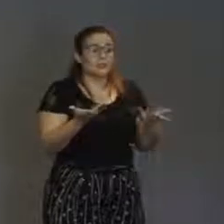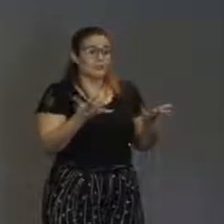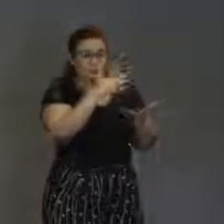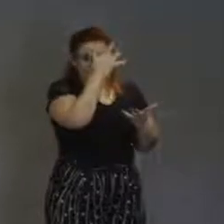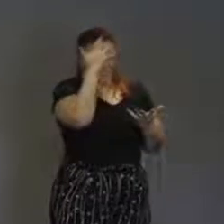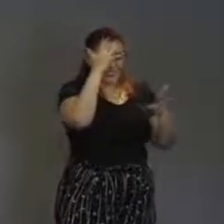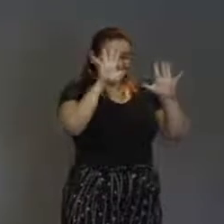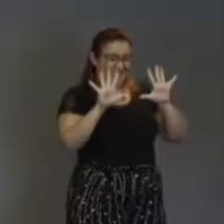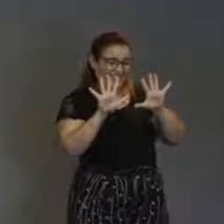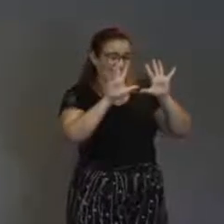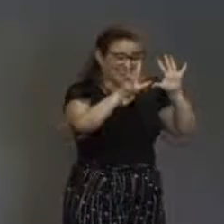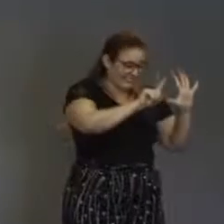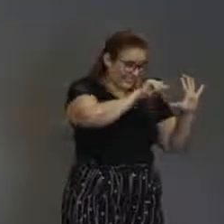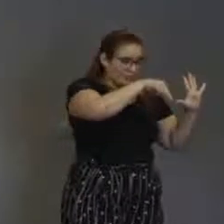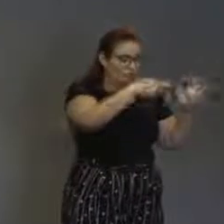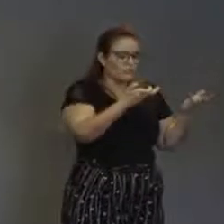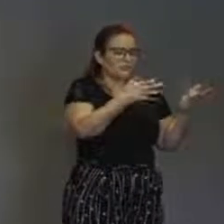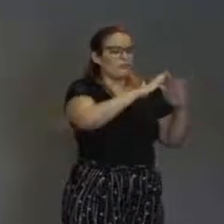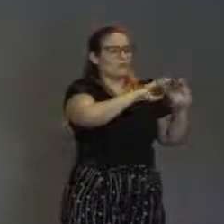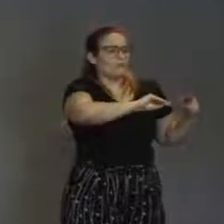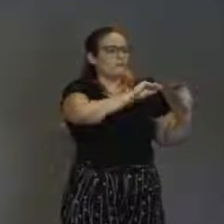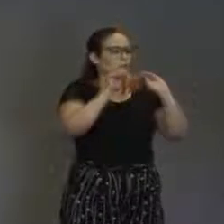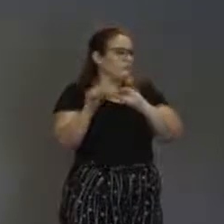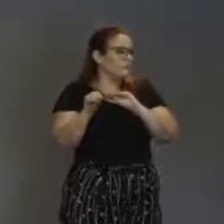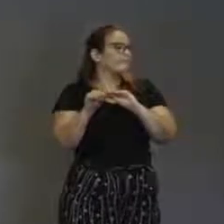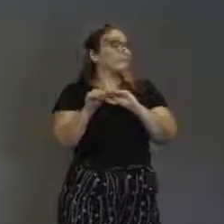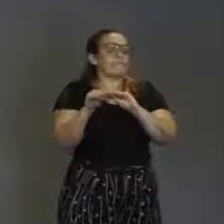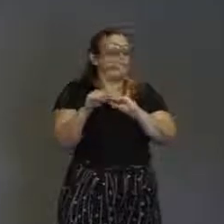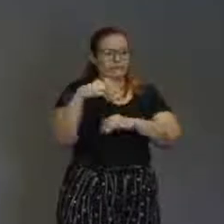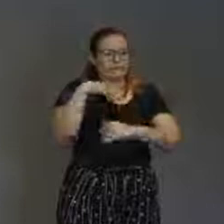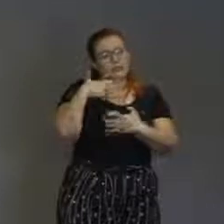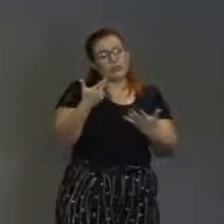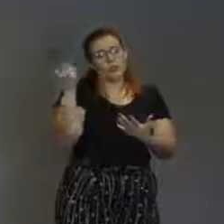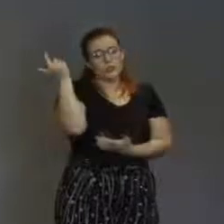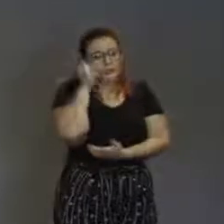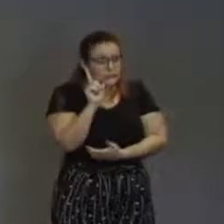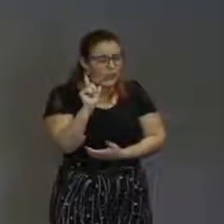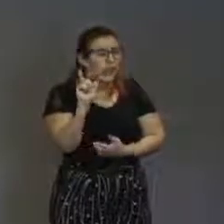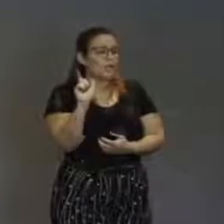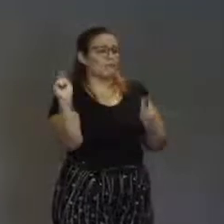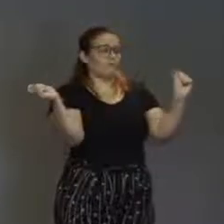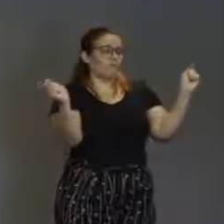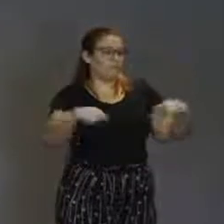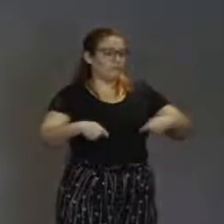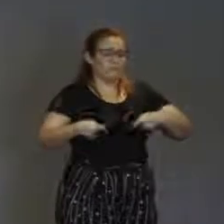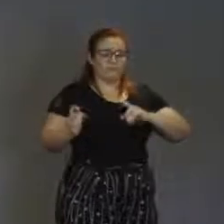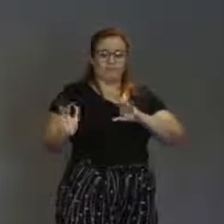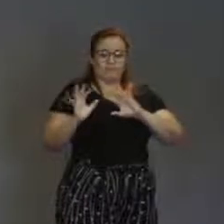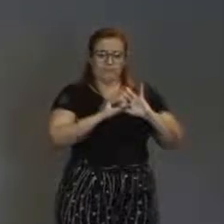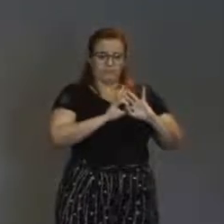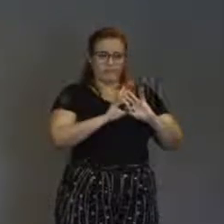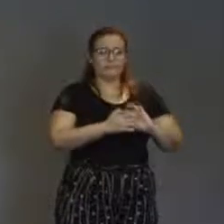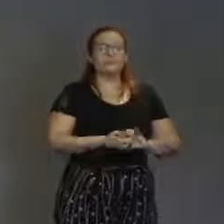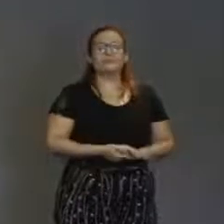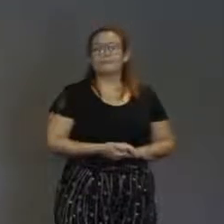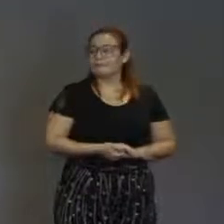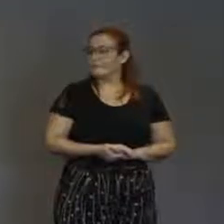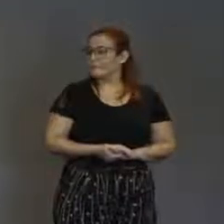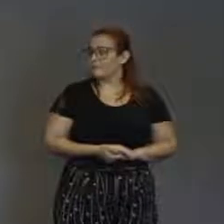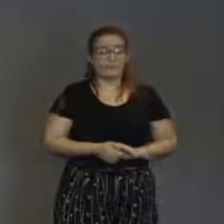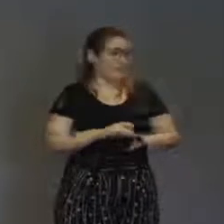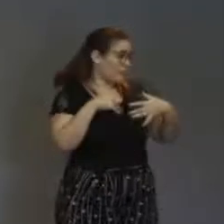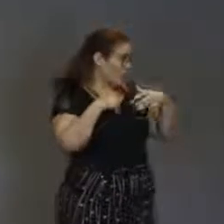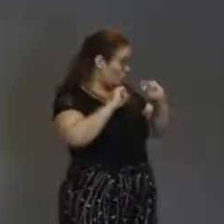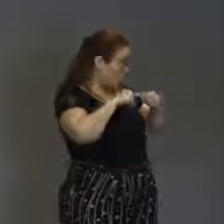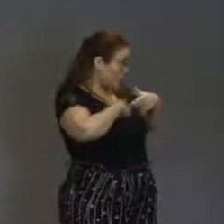queiram ir embora da cidade, e assim você consegue ter essa conexão. Muito bom. Eu vou...